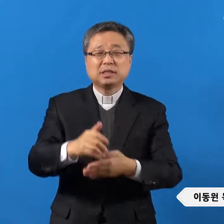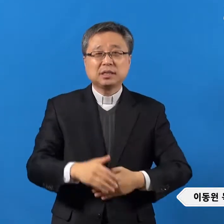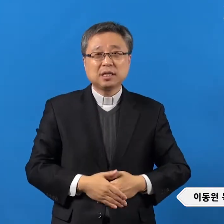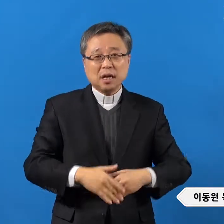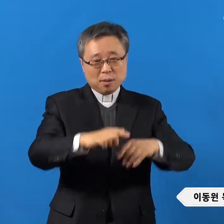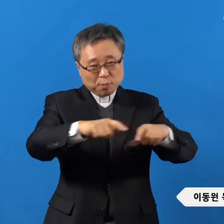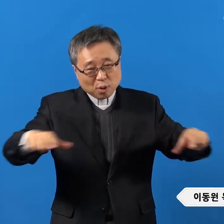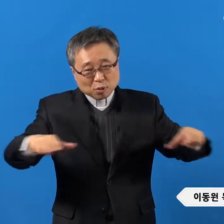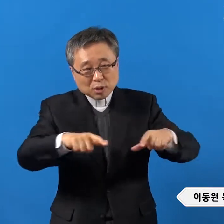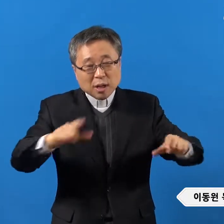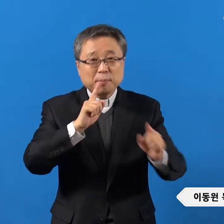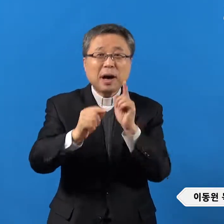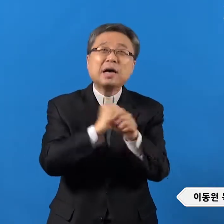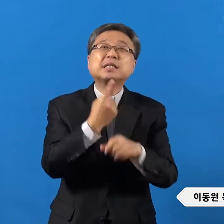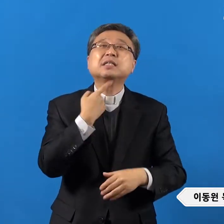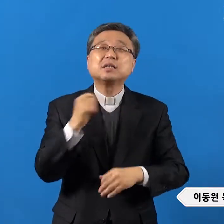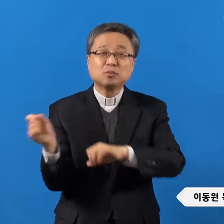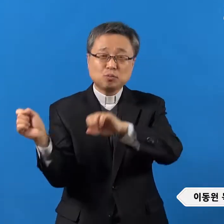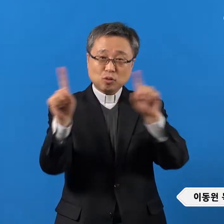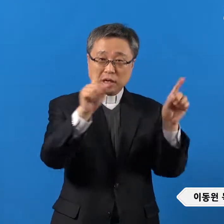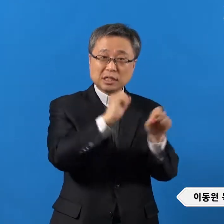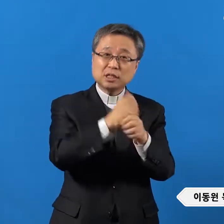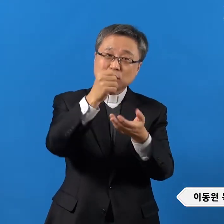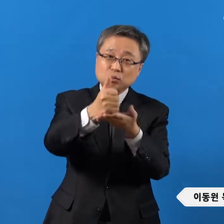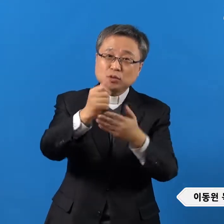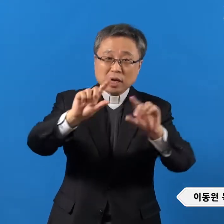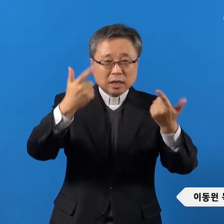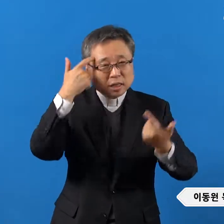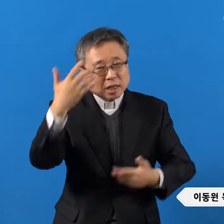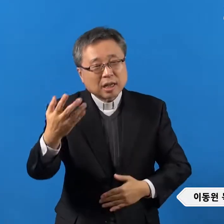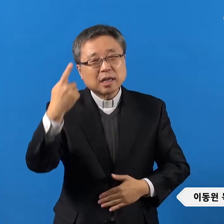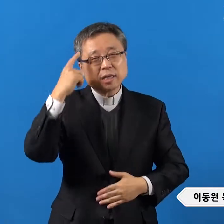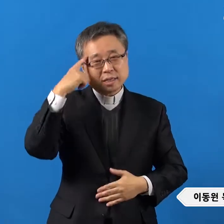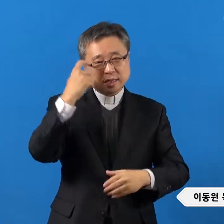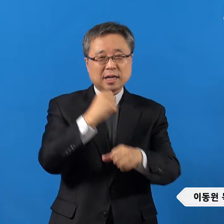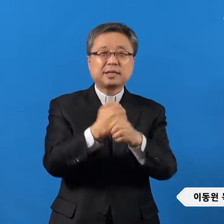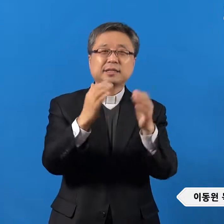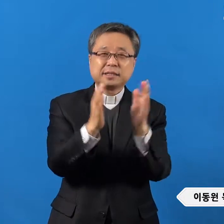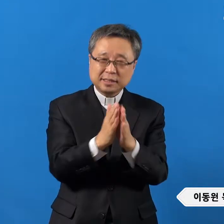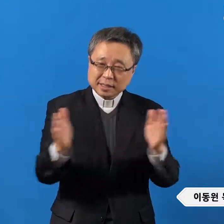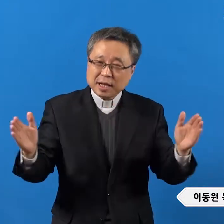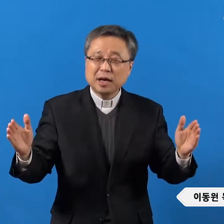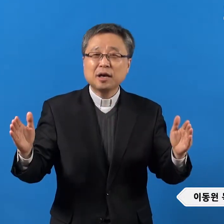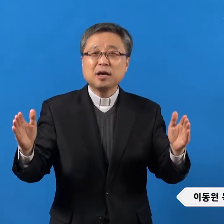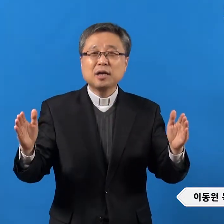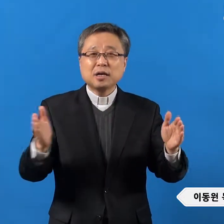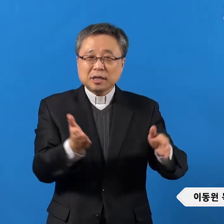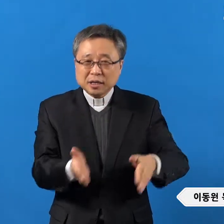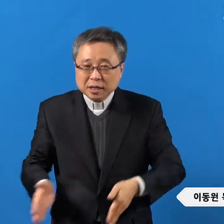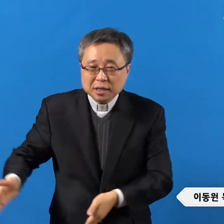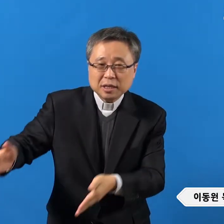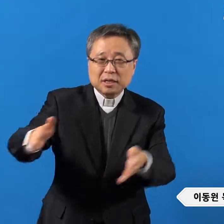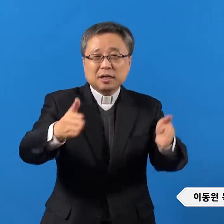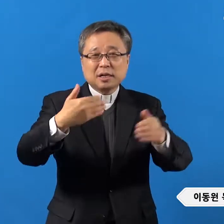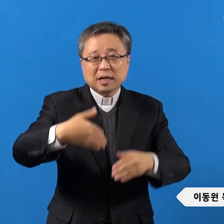평소에 말하던 부활하신 그분은 아닐까라는 생각을 하기 시작합니다. 길을 가다가 잠시 주막에